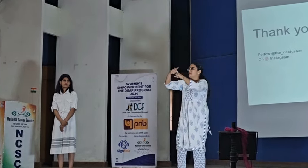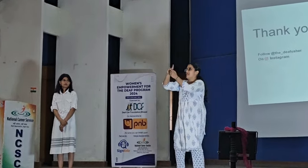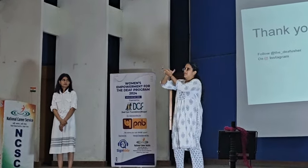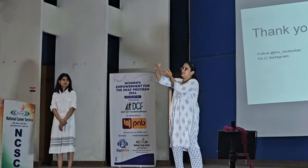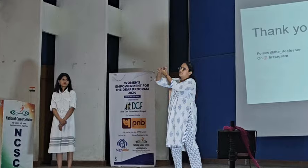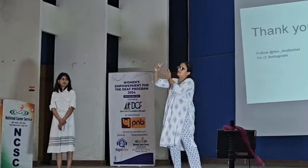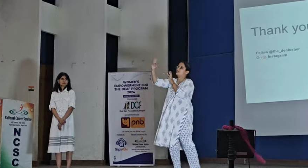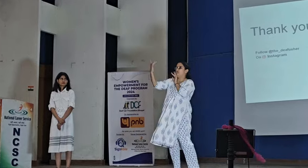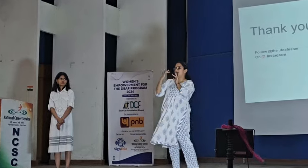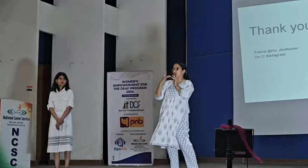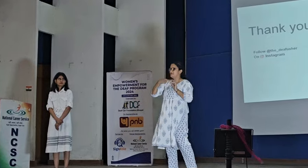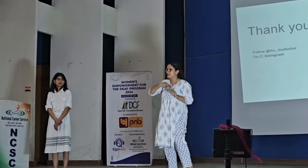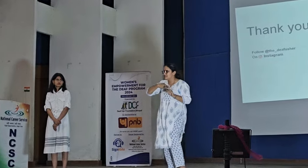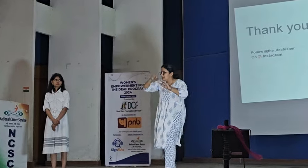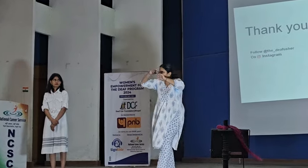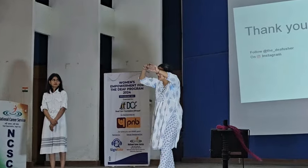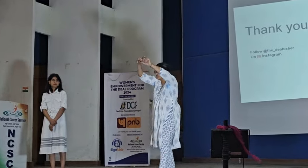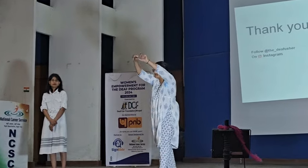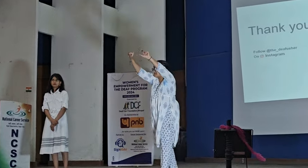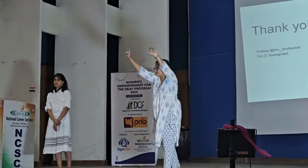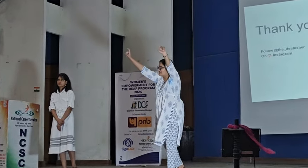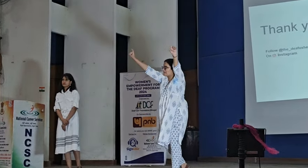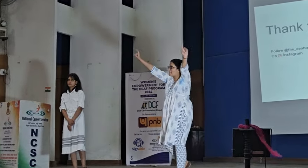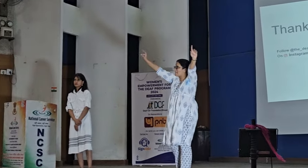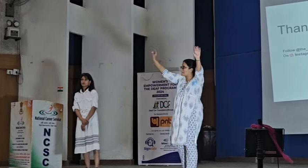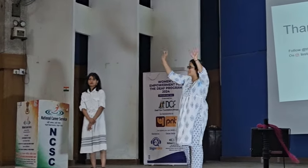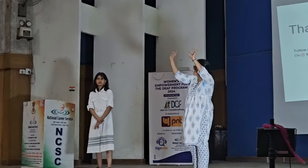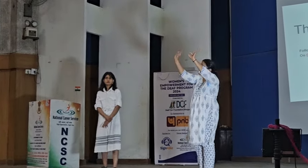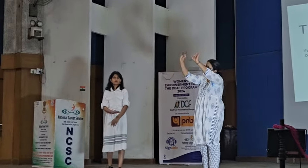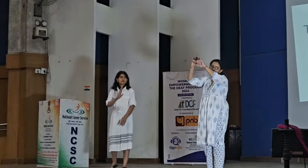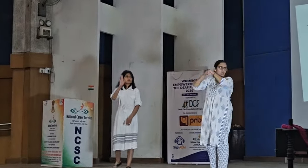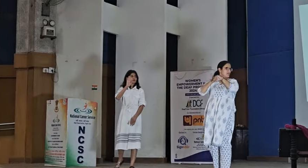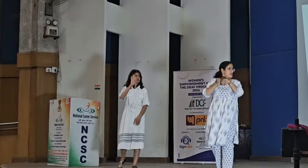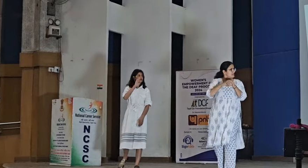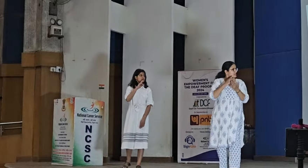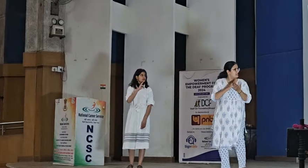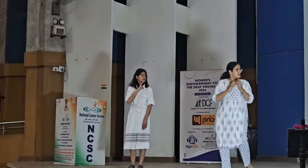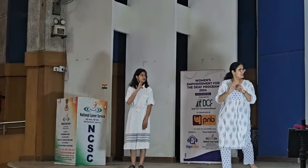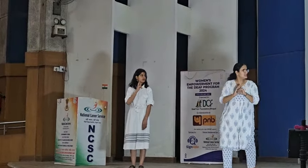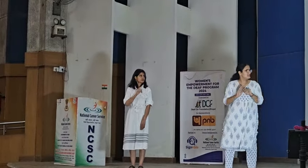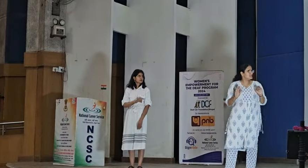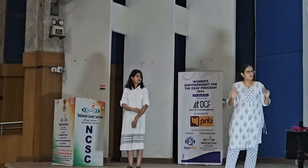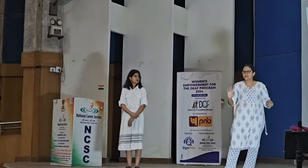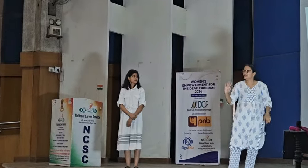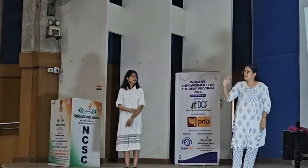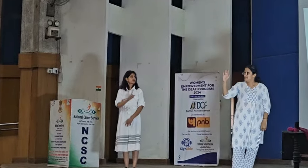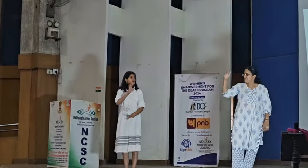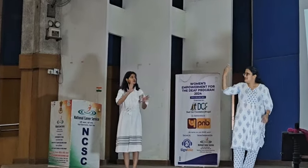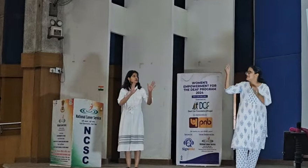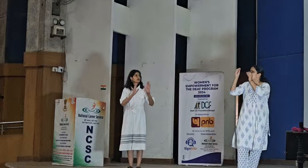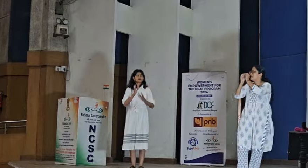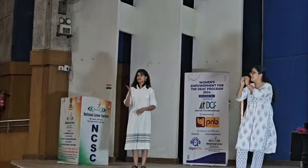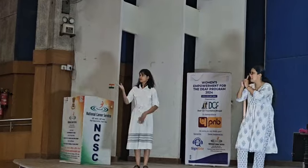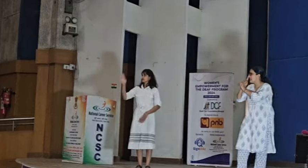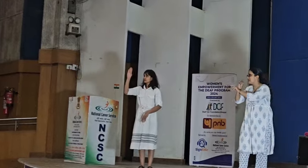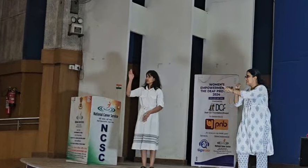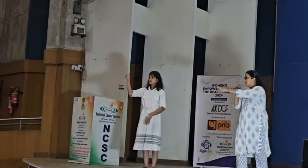ग्रुप भी है, और जिसको इस ग्रुप में ऐड होना है तो प्लीज आप उससे कॉन्टैक्ट कीजिएगा या बता दीजिएगा कि आपको इस व्हाट्सएप ग्रुप में ऐड